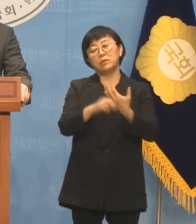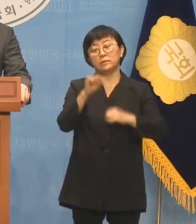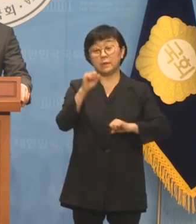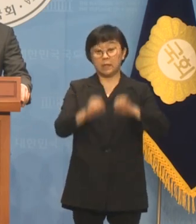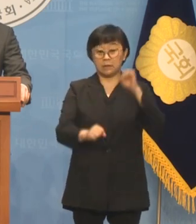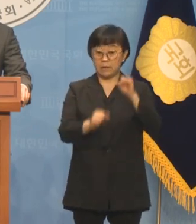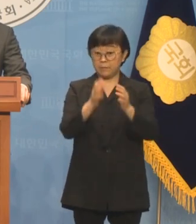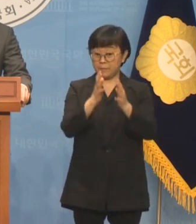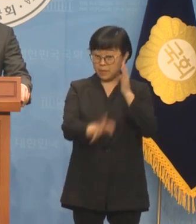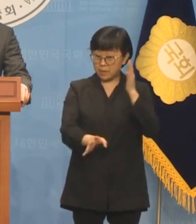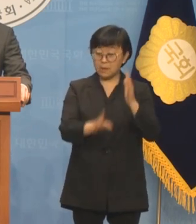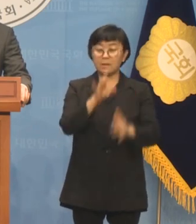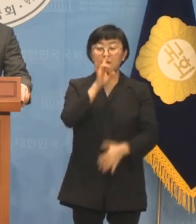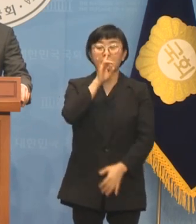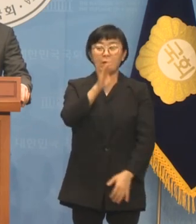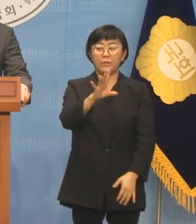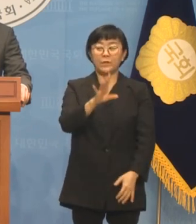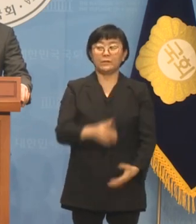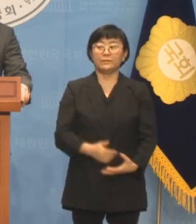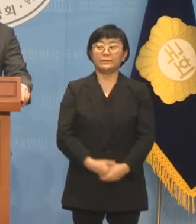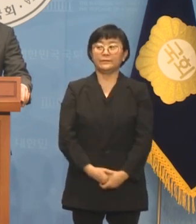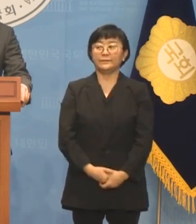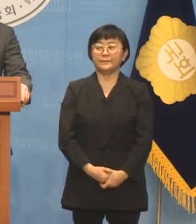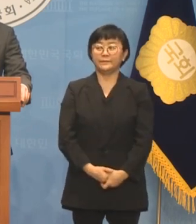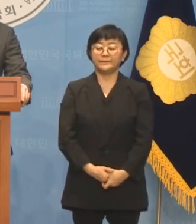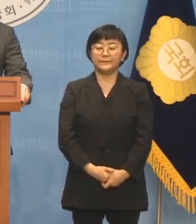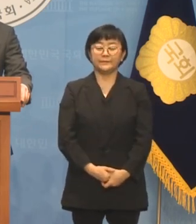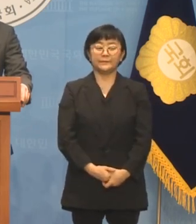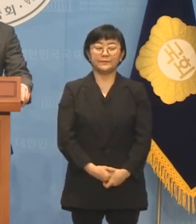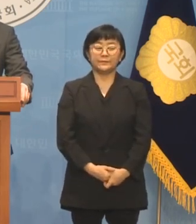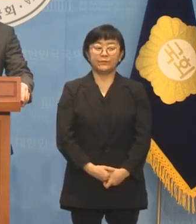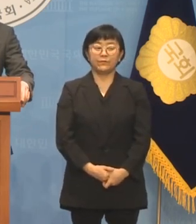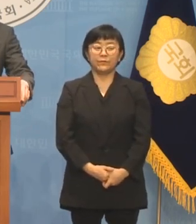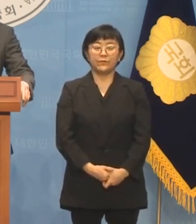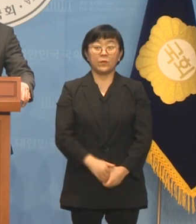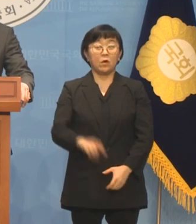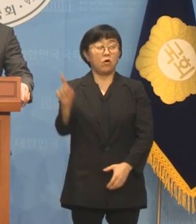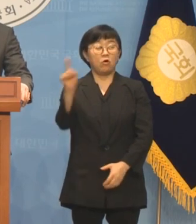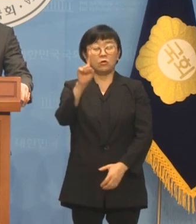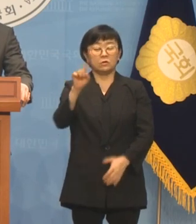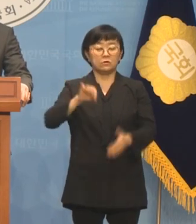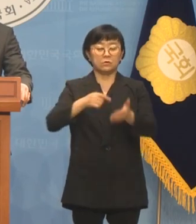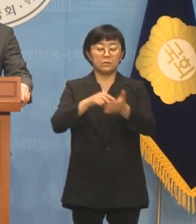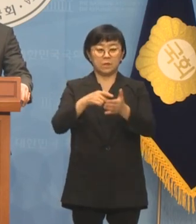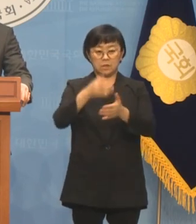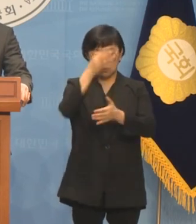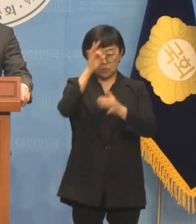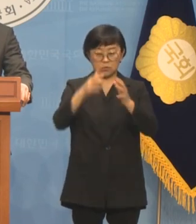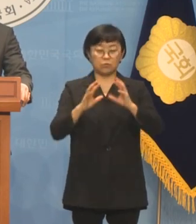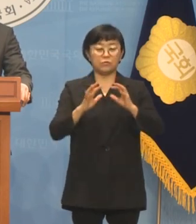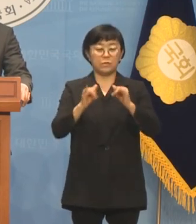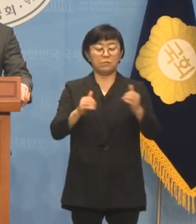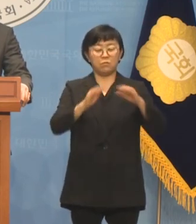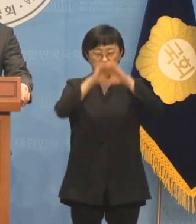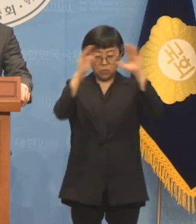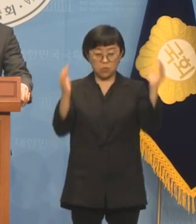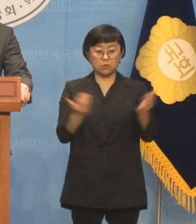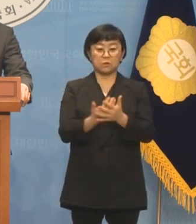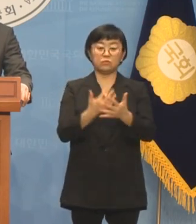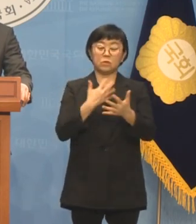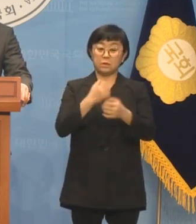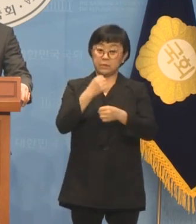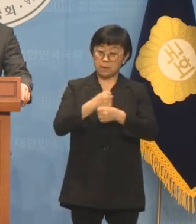행태가 이루어져서는 결코 안 될 것입니다. 어떠한 독점적인 기술도 국민 전체를 불안하게